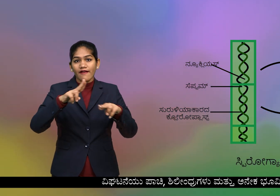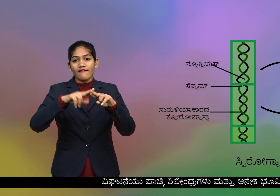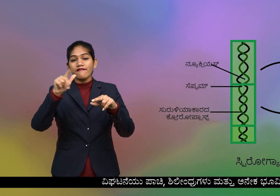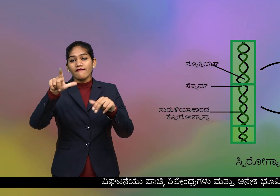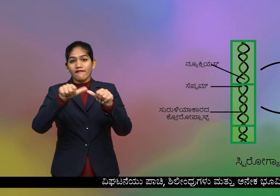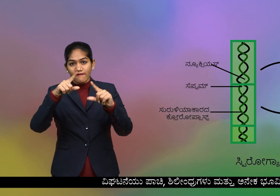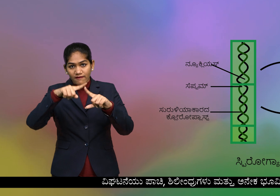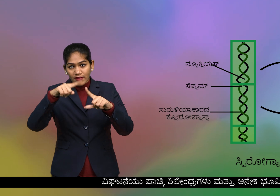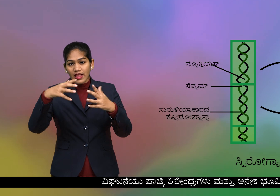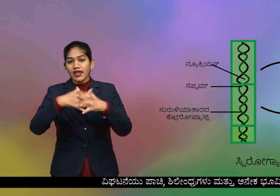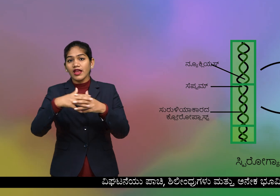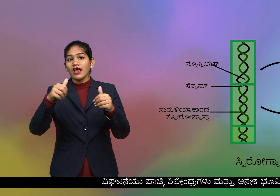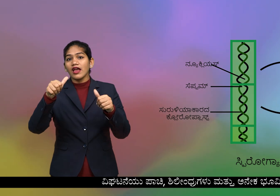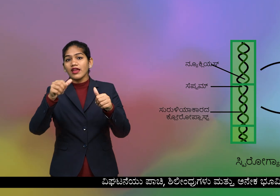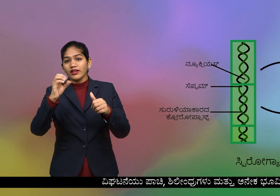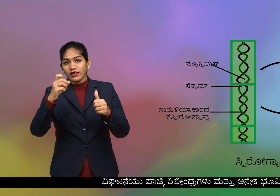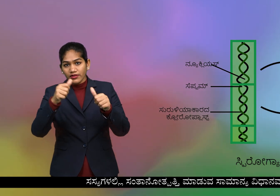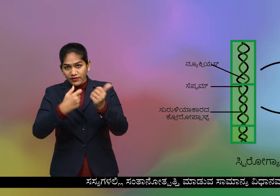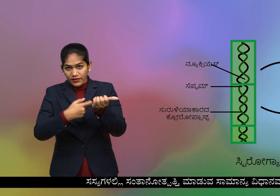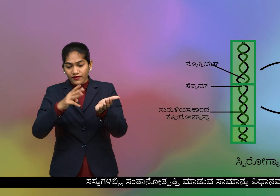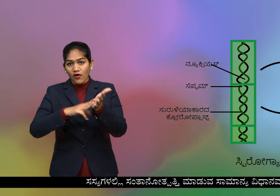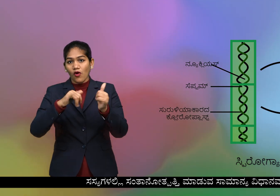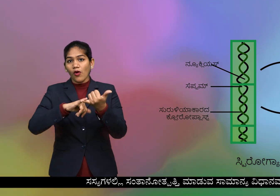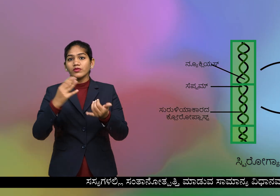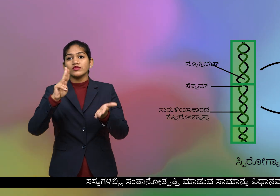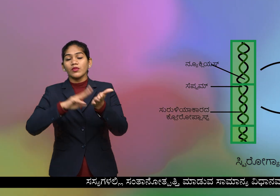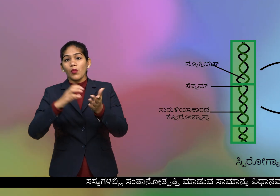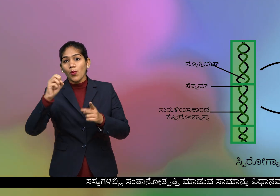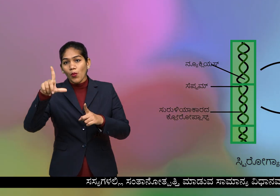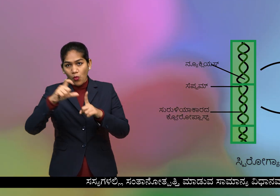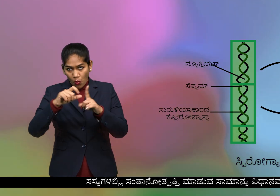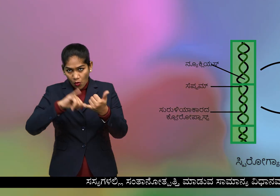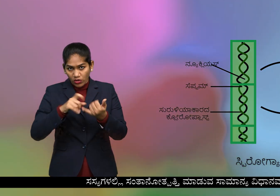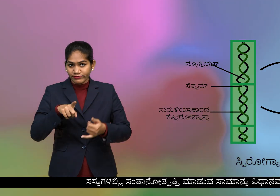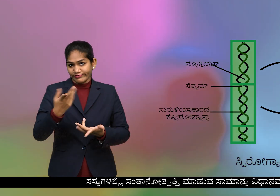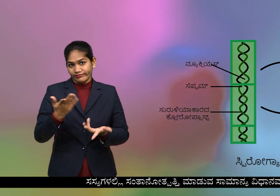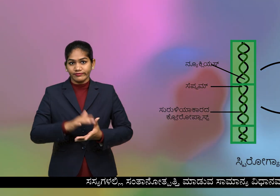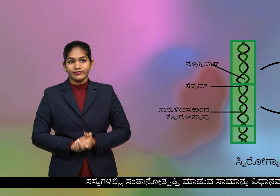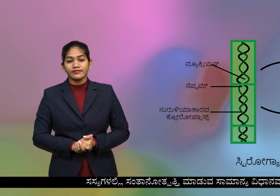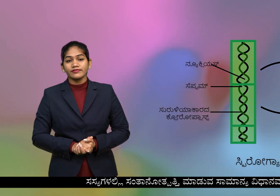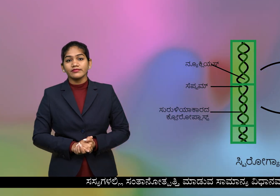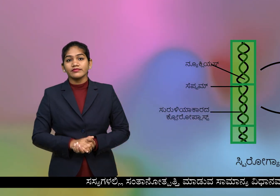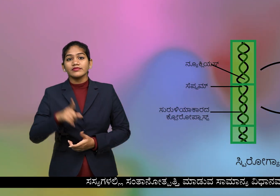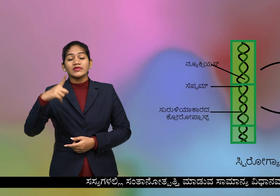ಪಾಚಿ, ಶಿಲೀಂಧ್ರಗಳು ಮತ್ತು ಅನೇಕ ಭೂಮಿ ಸಸ್ಯಗಳಲ್ಲಿ ಸಂತಾನೋತ್ಪತ್ತಿ ಮಾಡುವ ಸಾಮಾನ್ಯ ವಿಧಾನವಾಗಿದೆ.